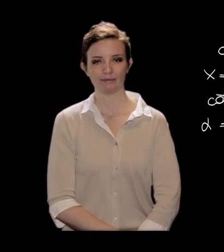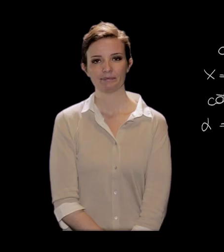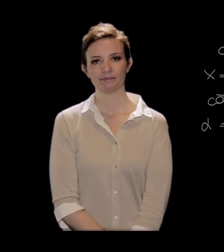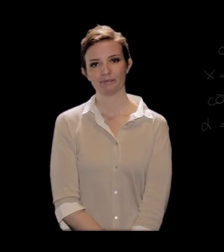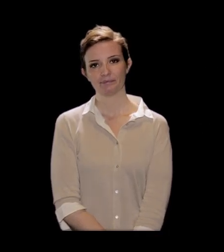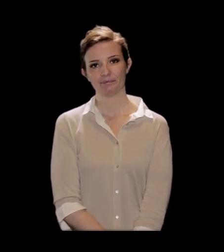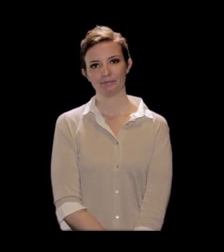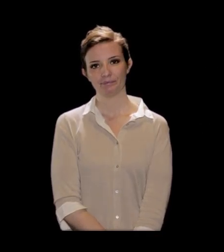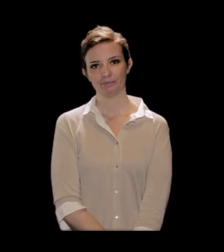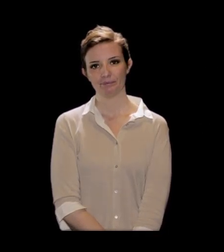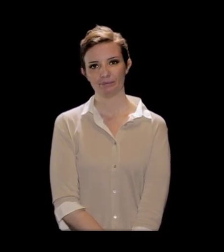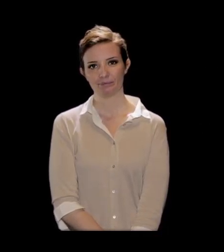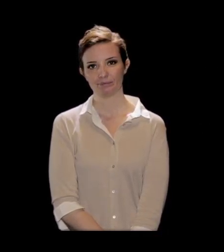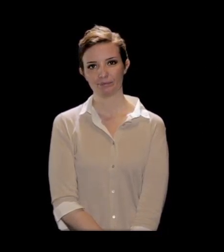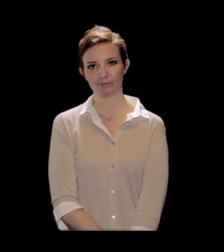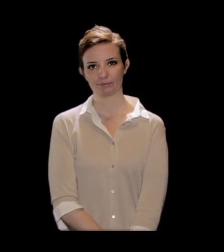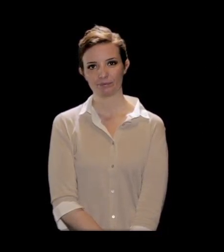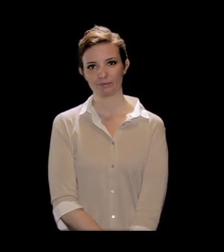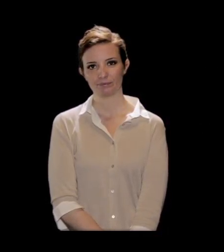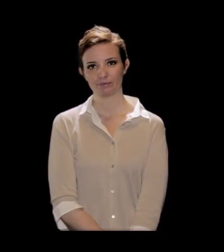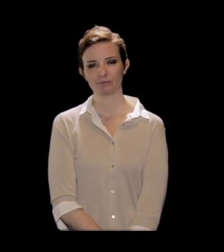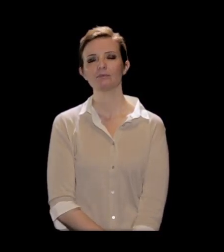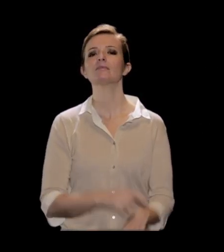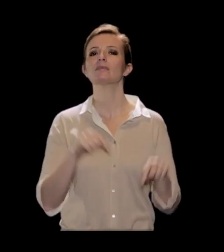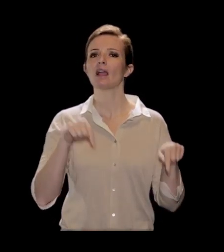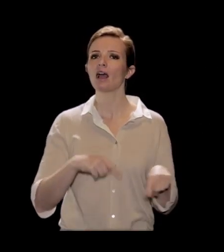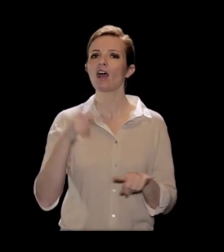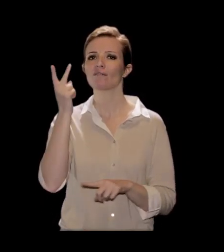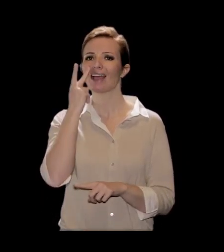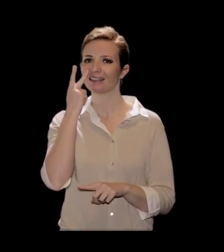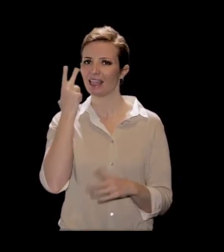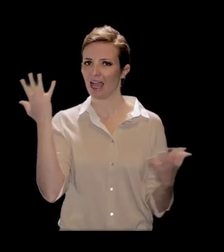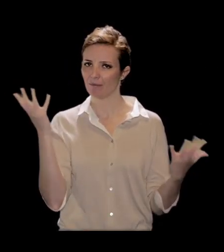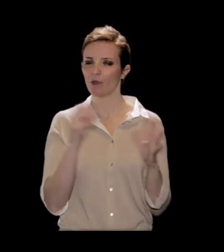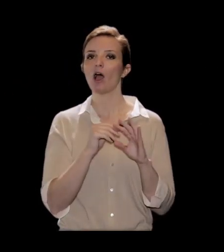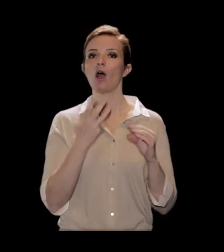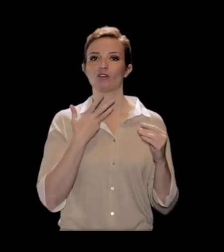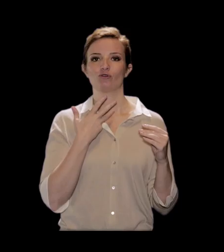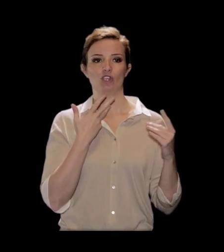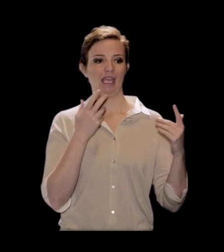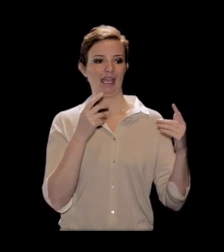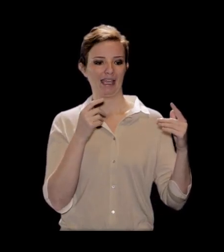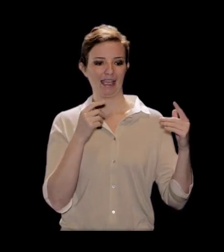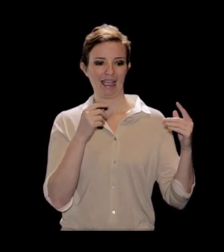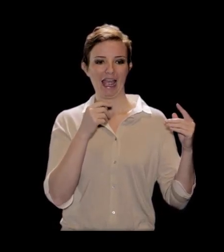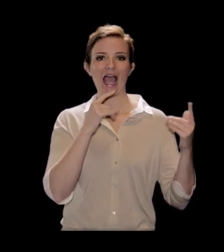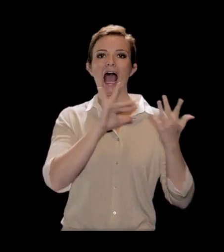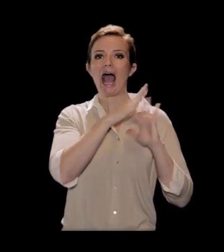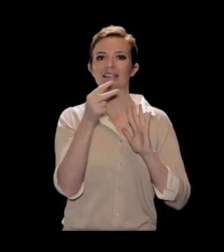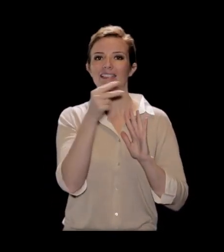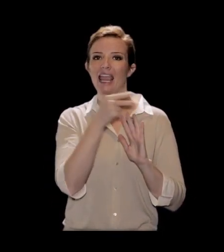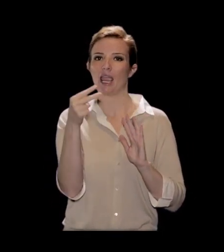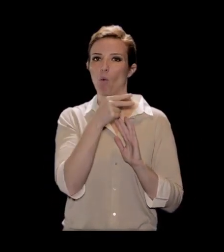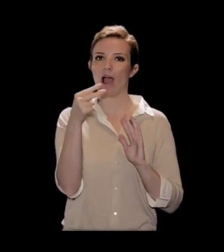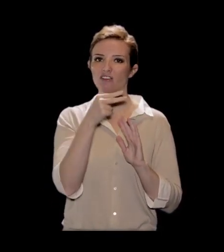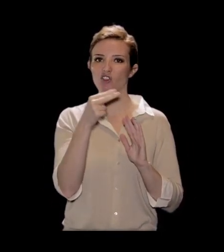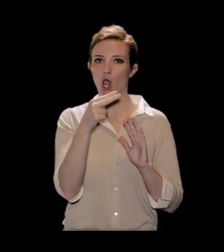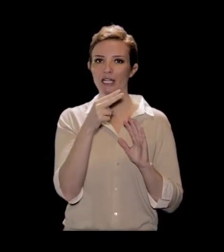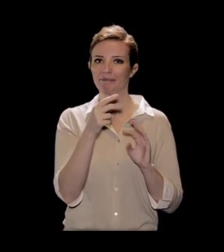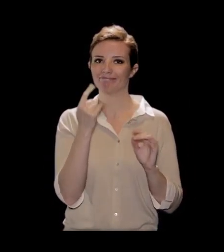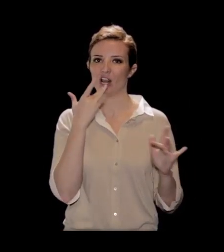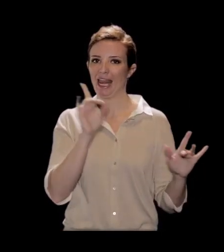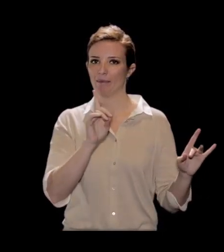reali. Vediamo come si possono ricondurre a delle equazioni elementari altre equazioni che apparentemente non lo